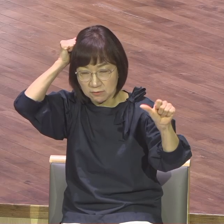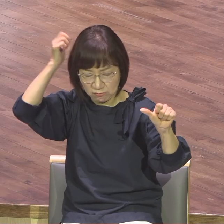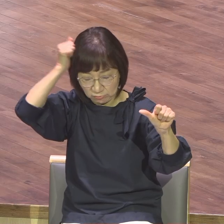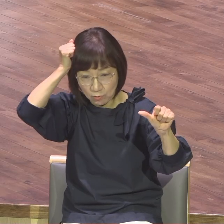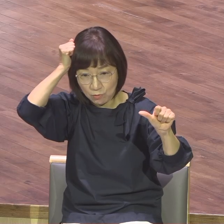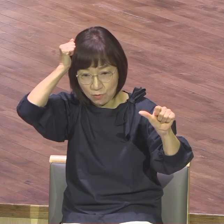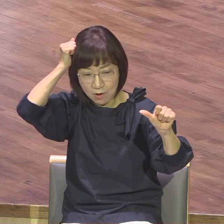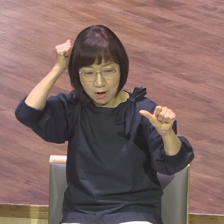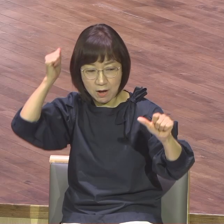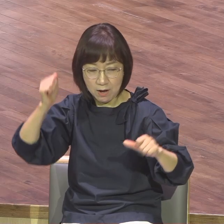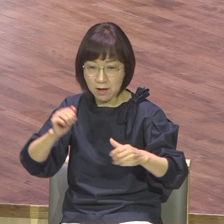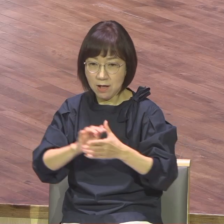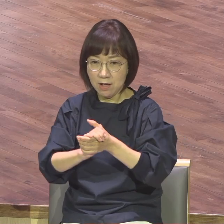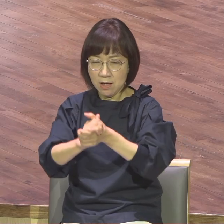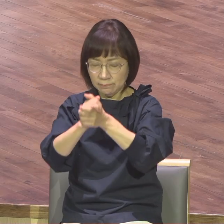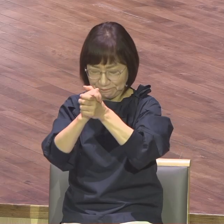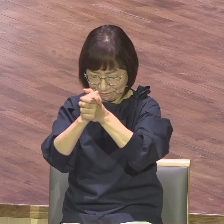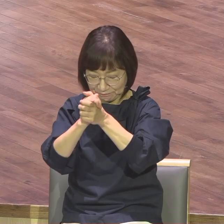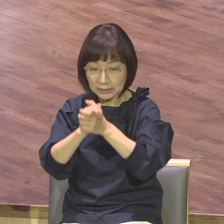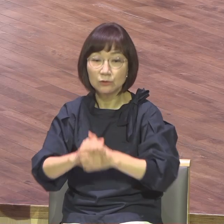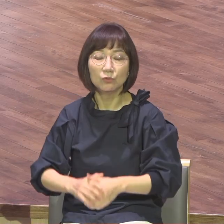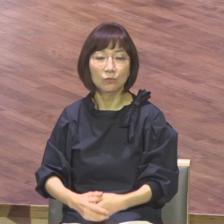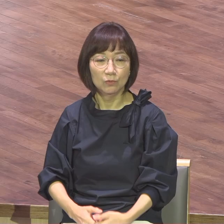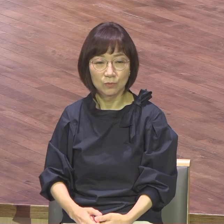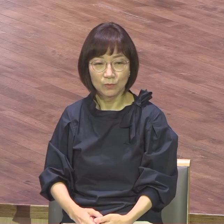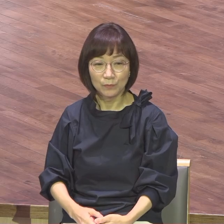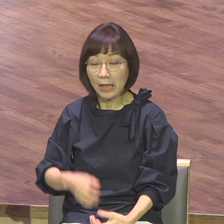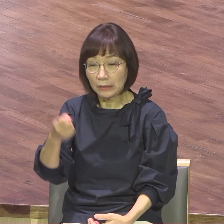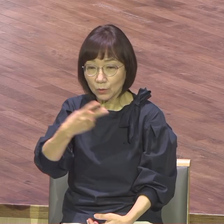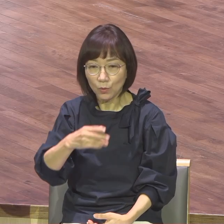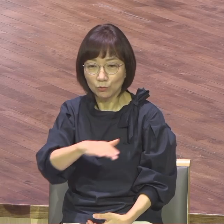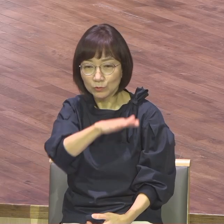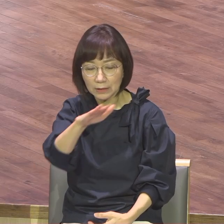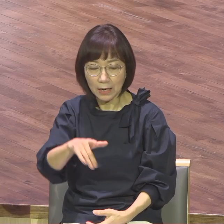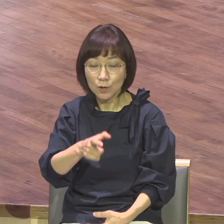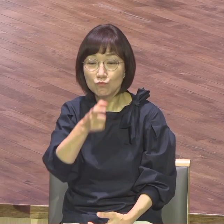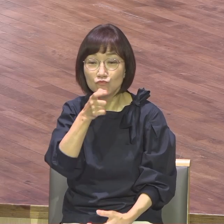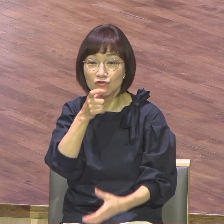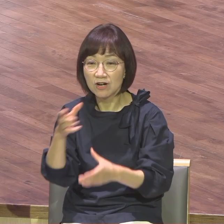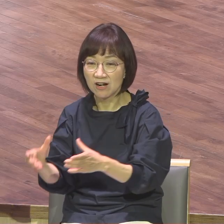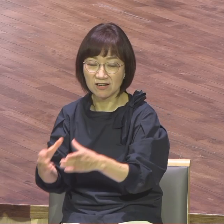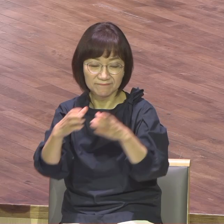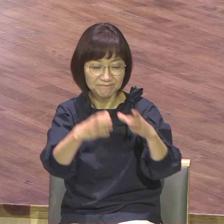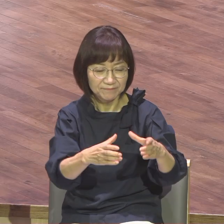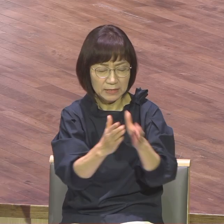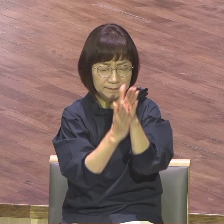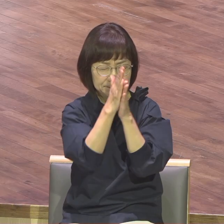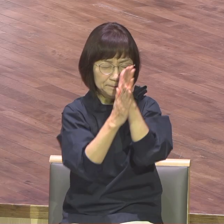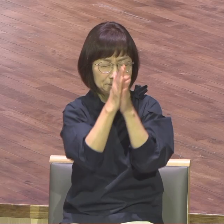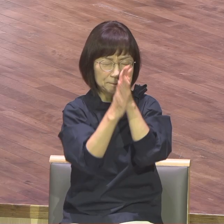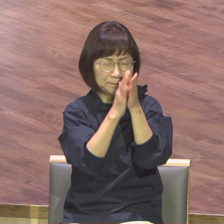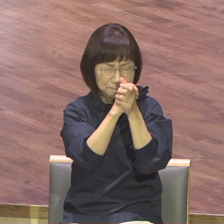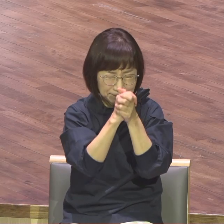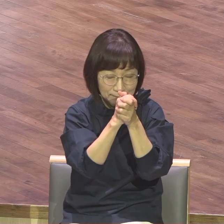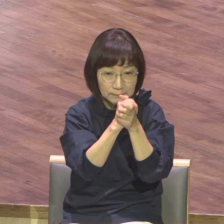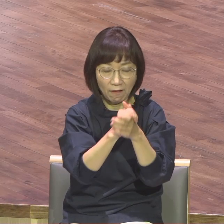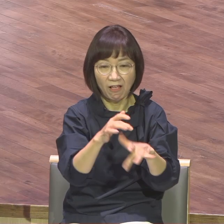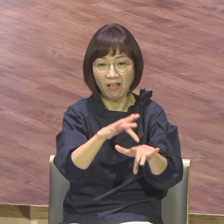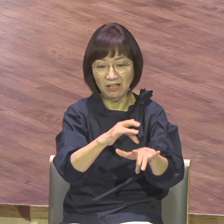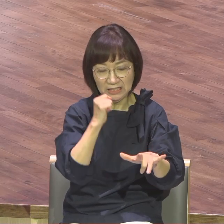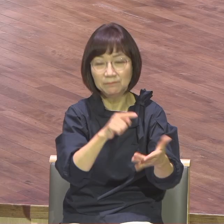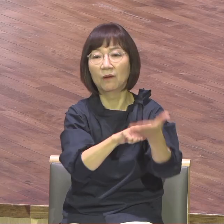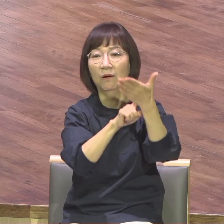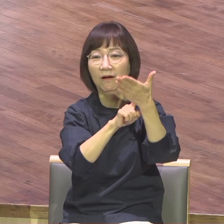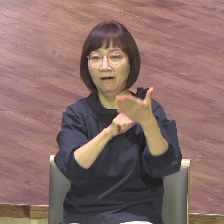점 하나 찍어놓고 계속 집중하면 귀신 역사 일어난다, 능력 나온다니까요. 그런데